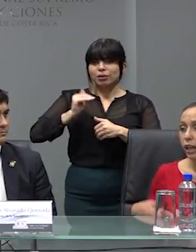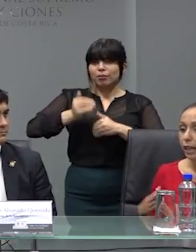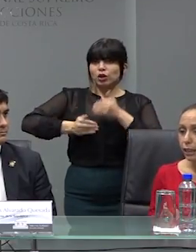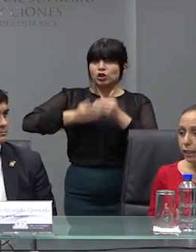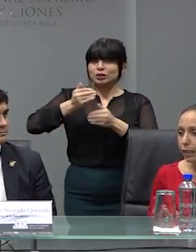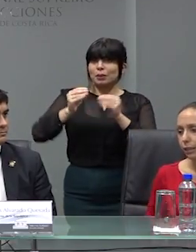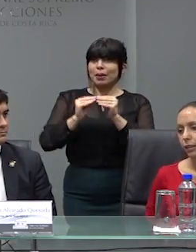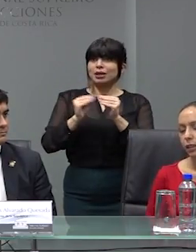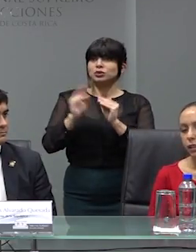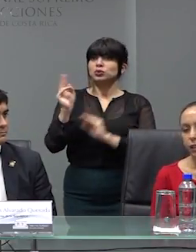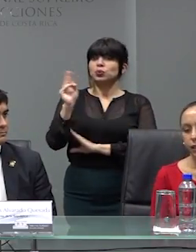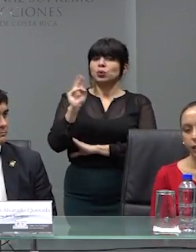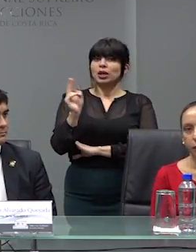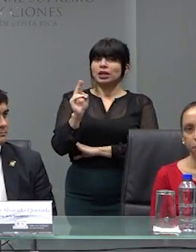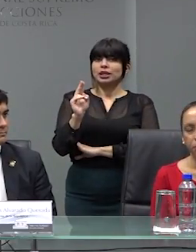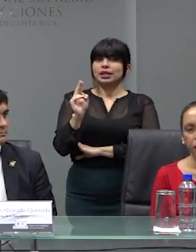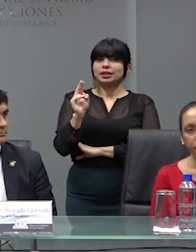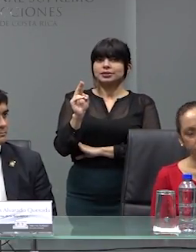procedimiento urgente